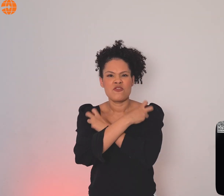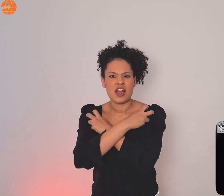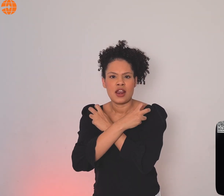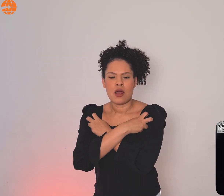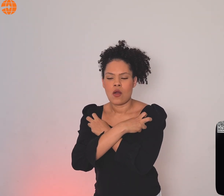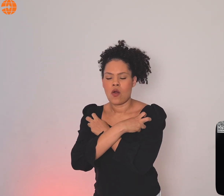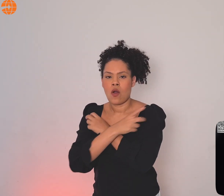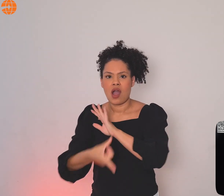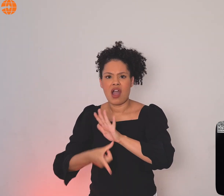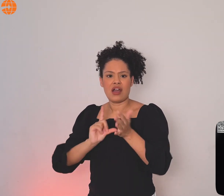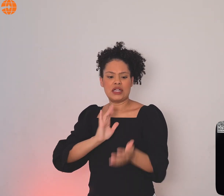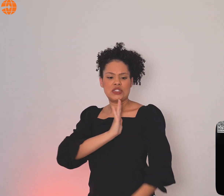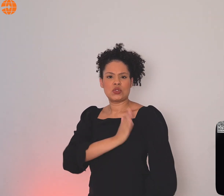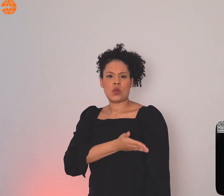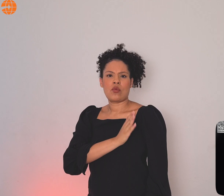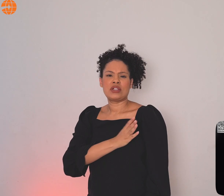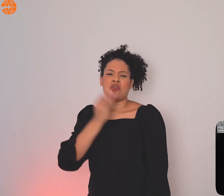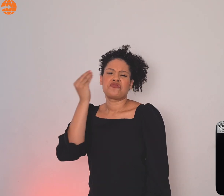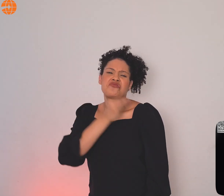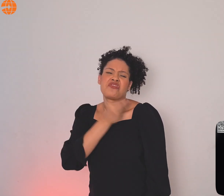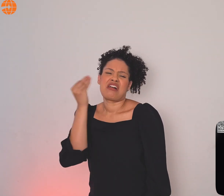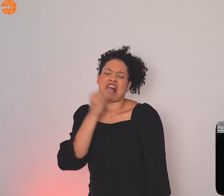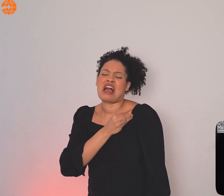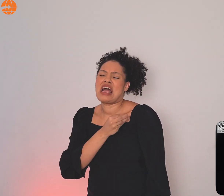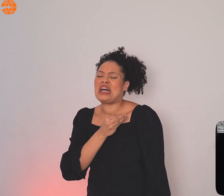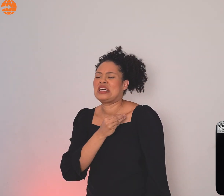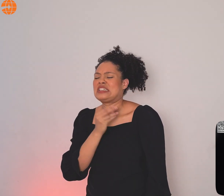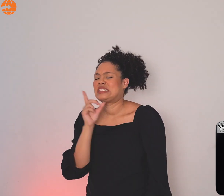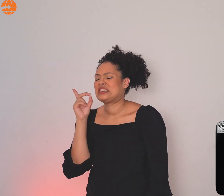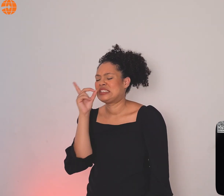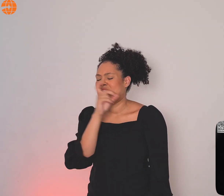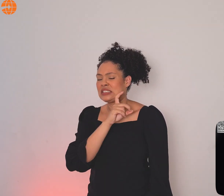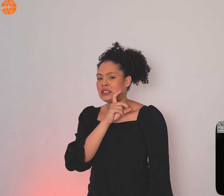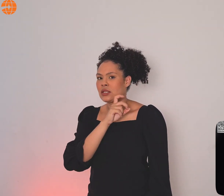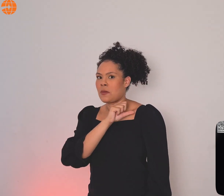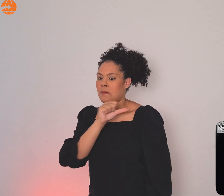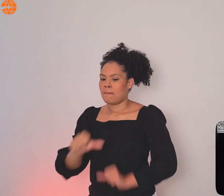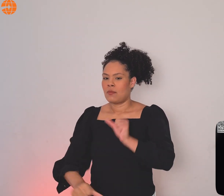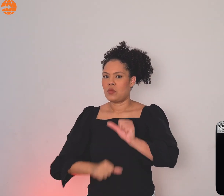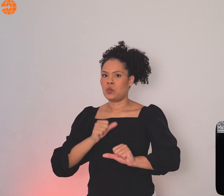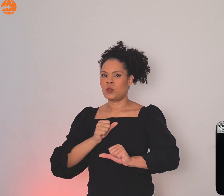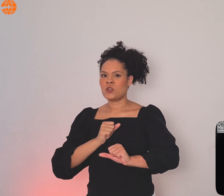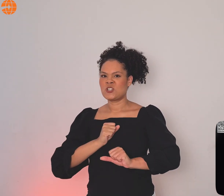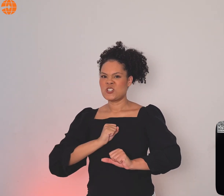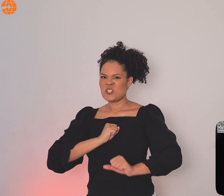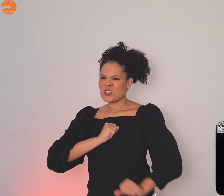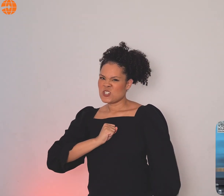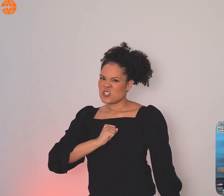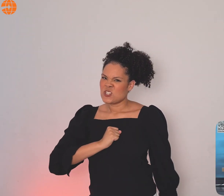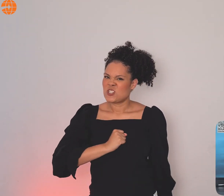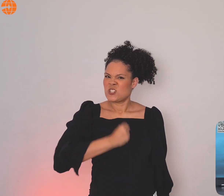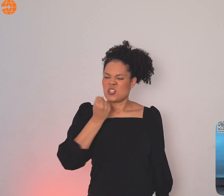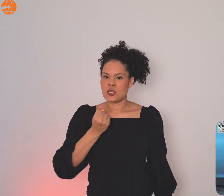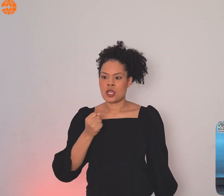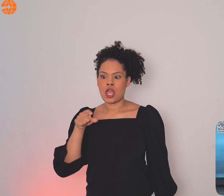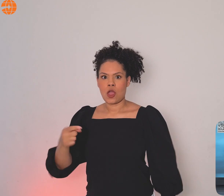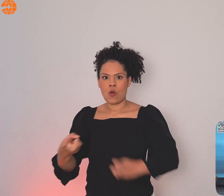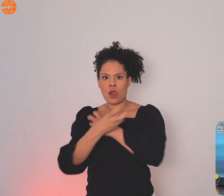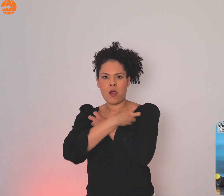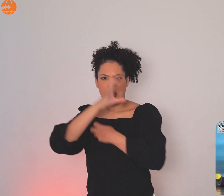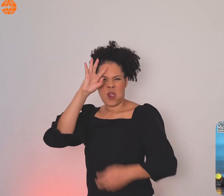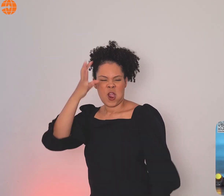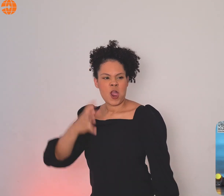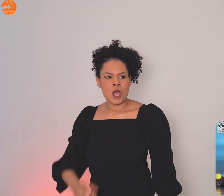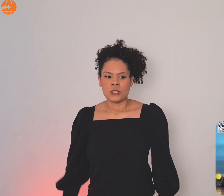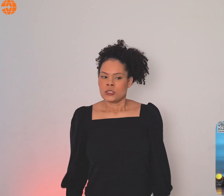ódio. E ele falou: nós vamos matar desse povo, e nós vamos matar muito, mas